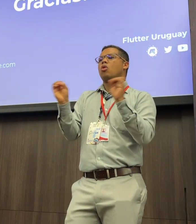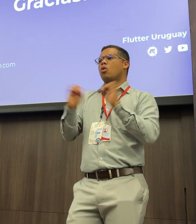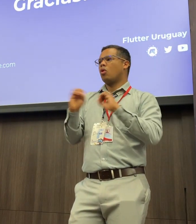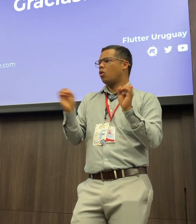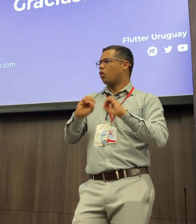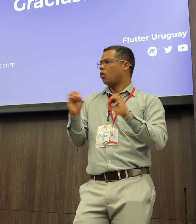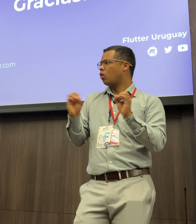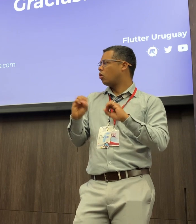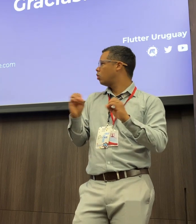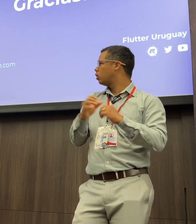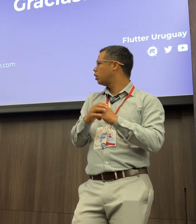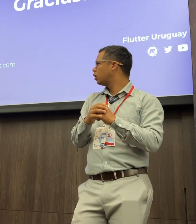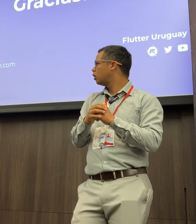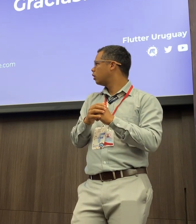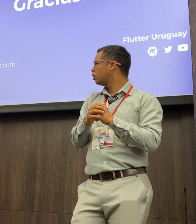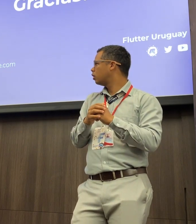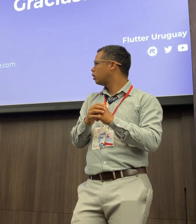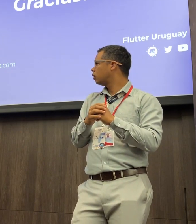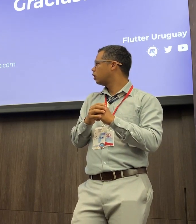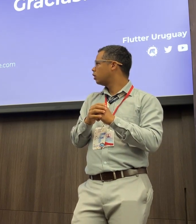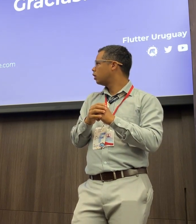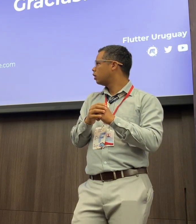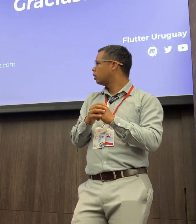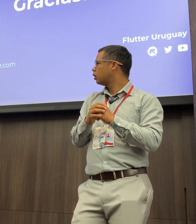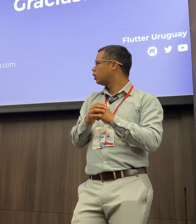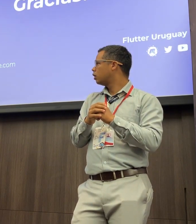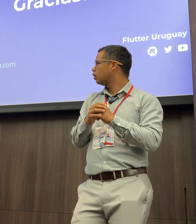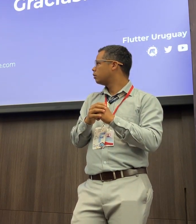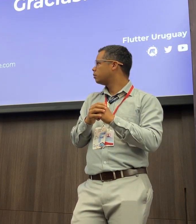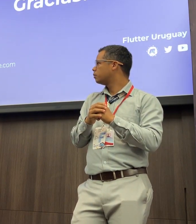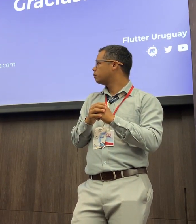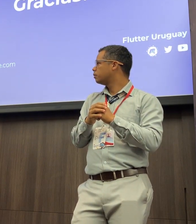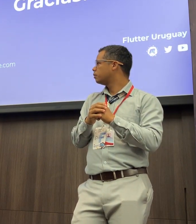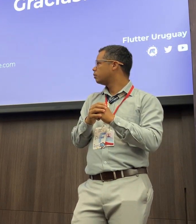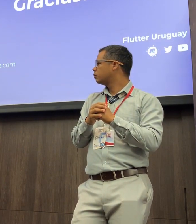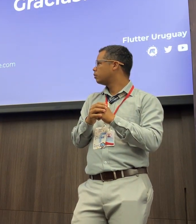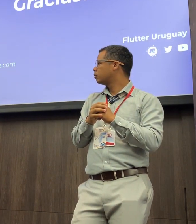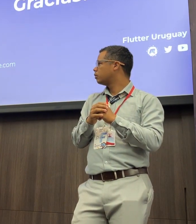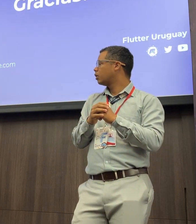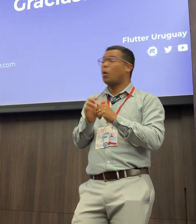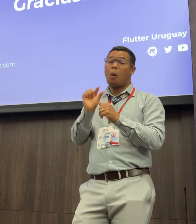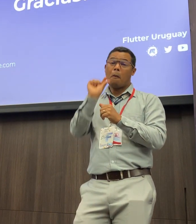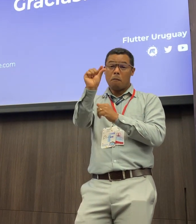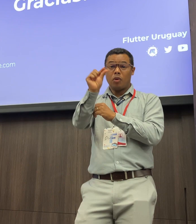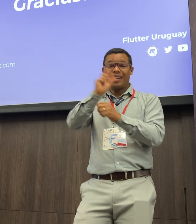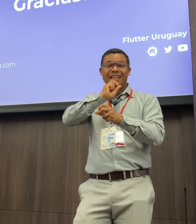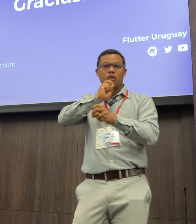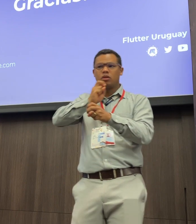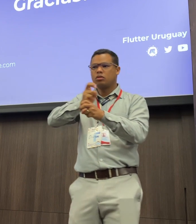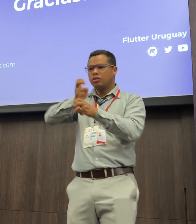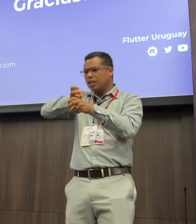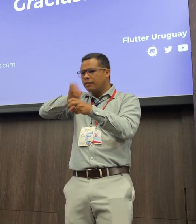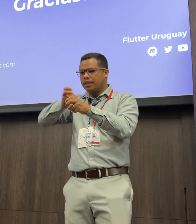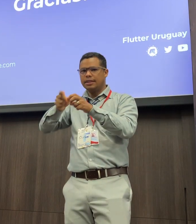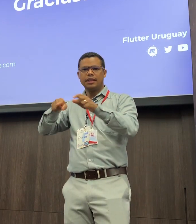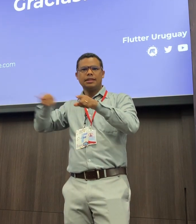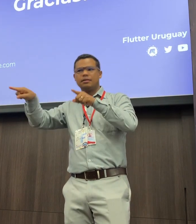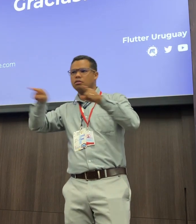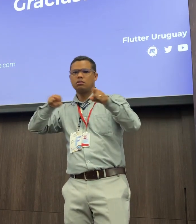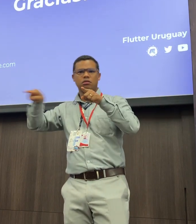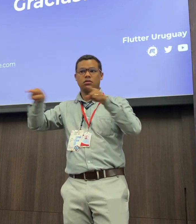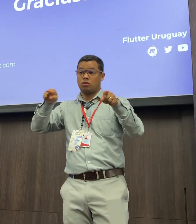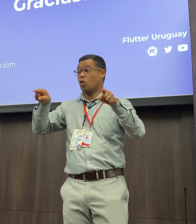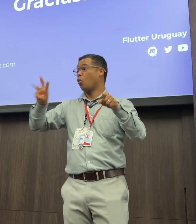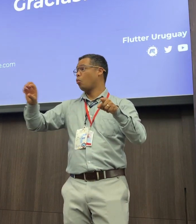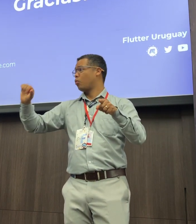TCP. Entonces, bueno, creo que está medio complicado saber por cuál ir uno por otro. En lo que es